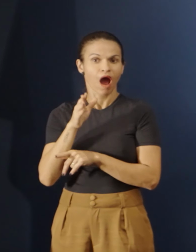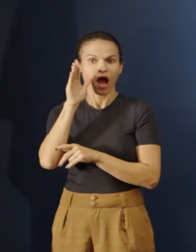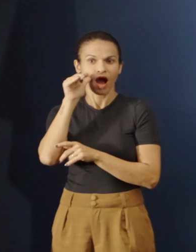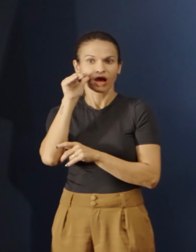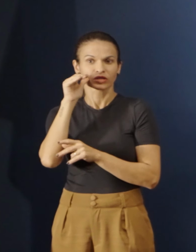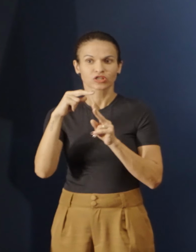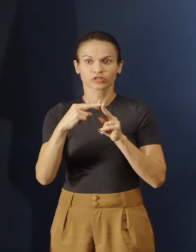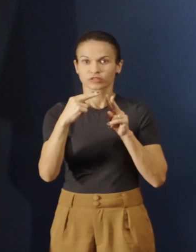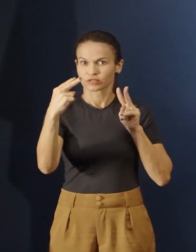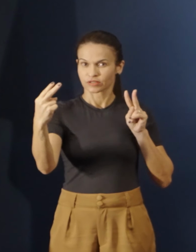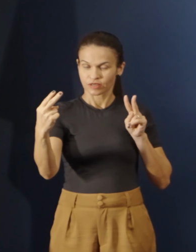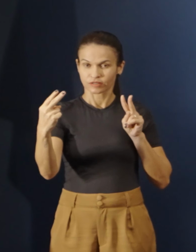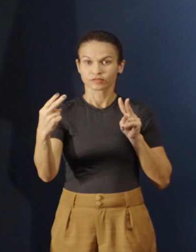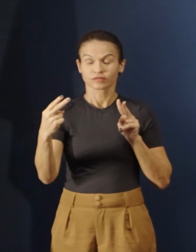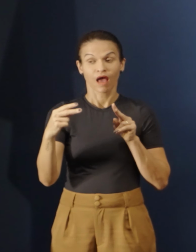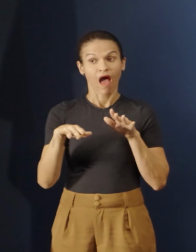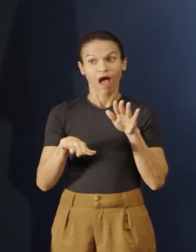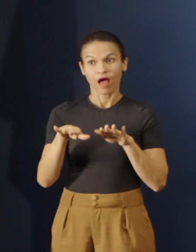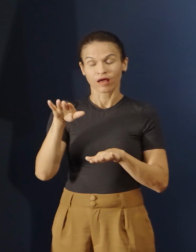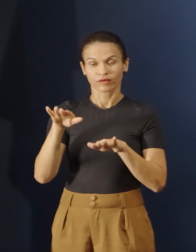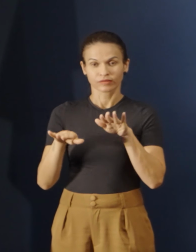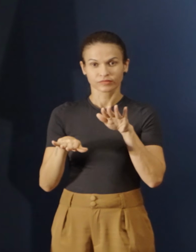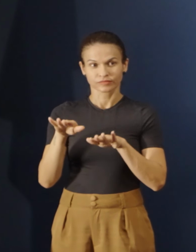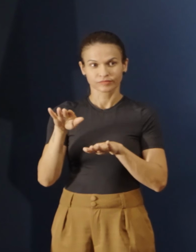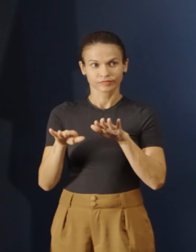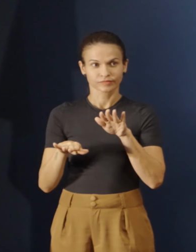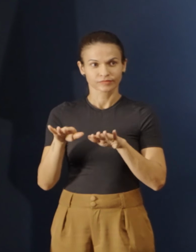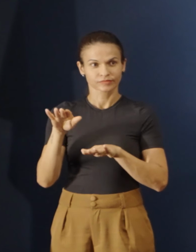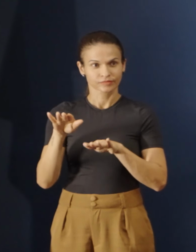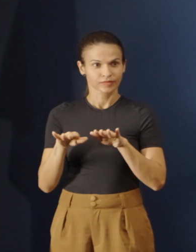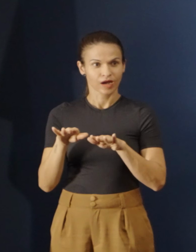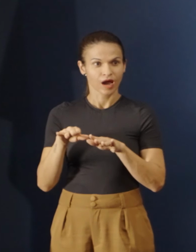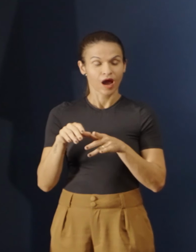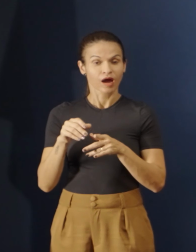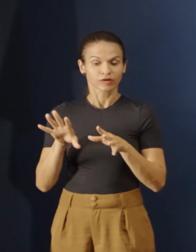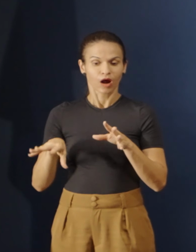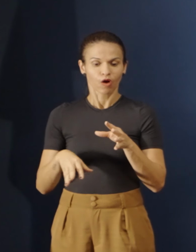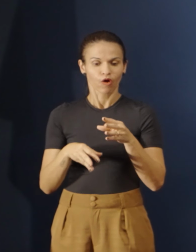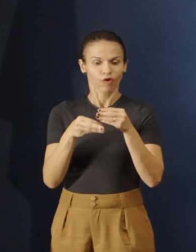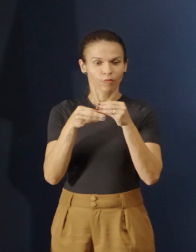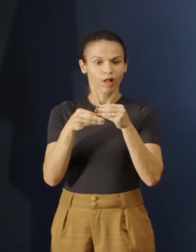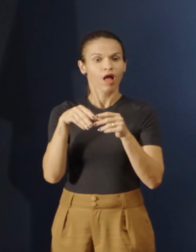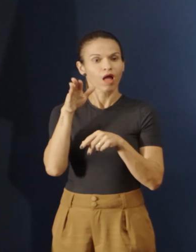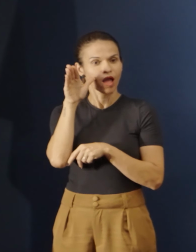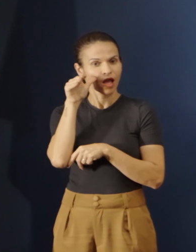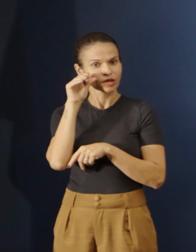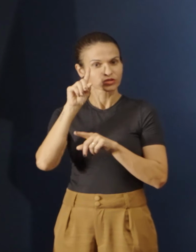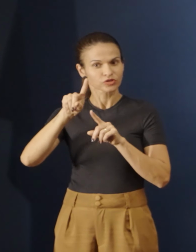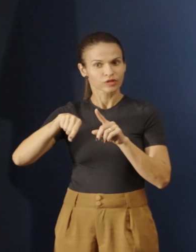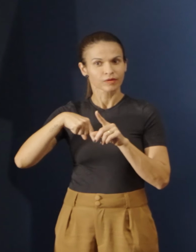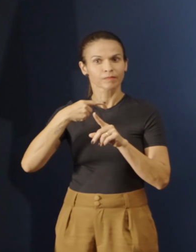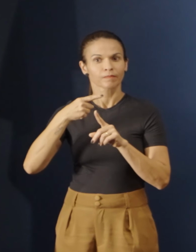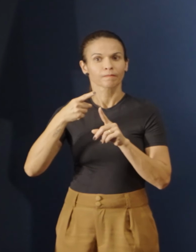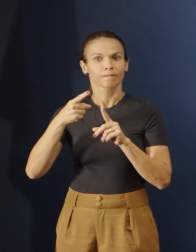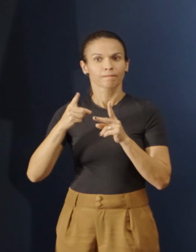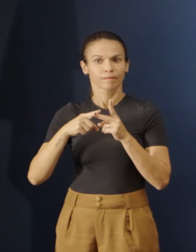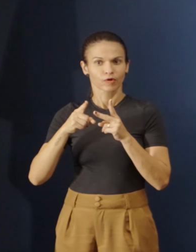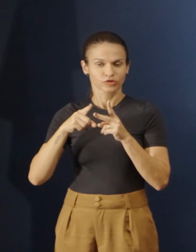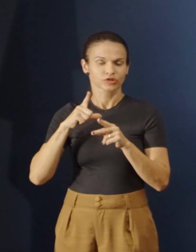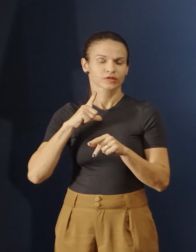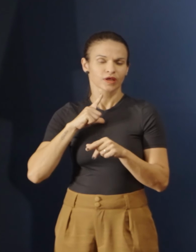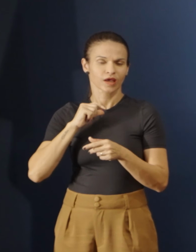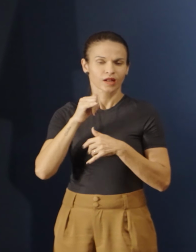assistindo à distância. Embora, né, a complementação é assistir depois o que fica na